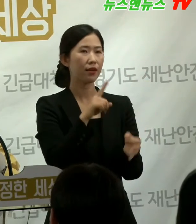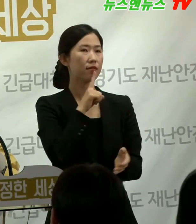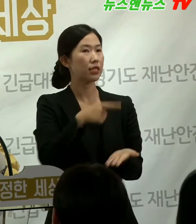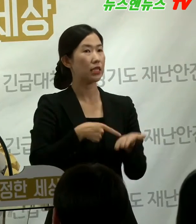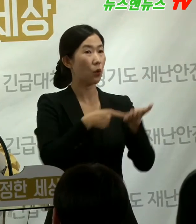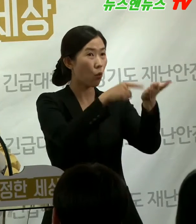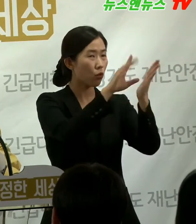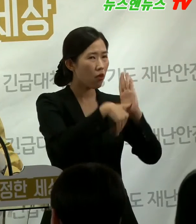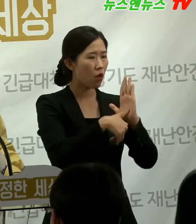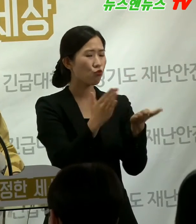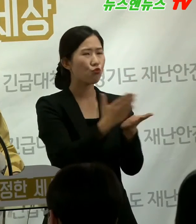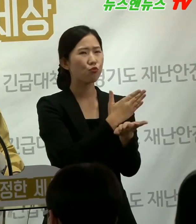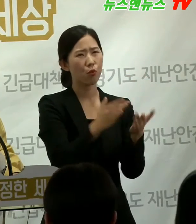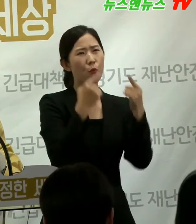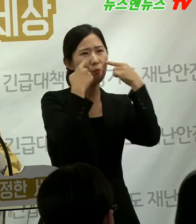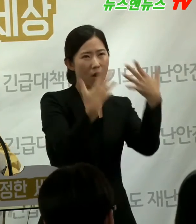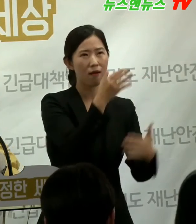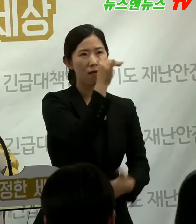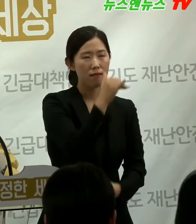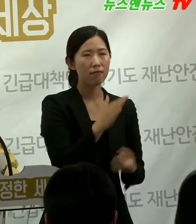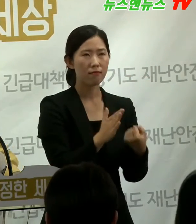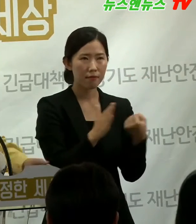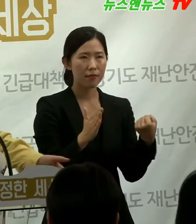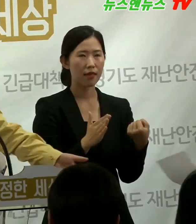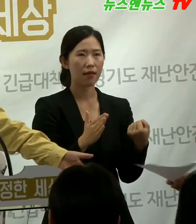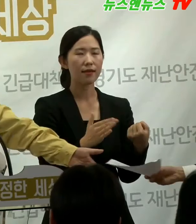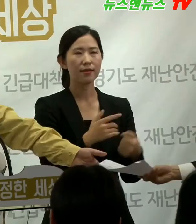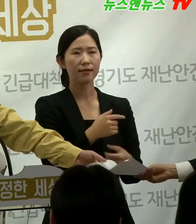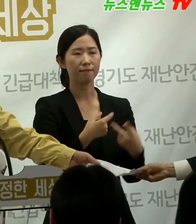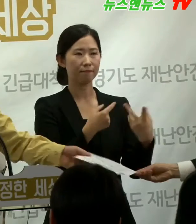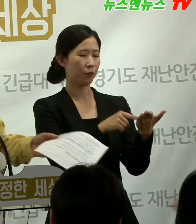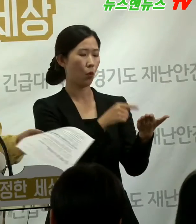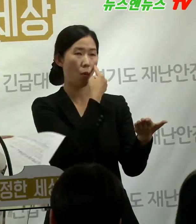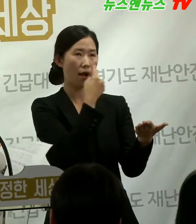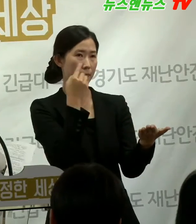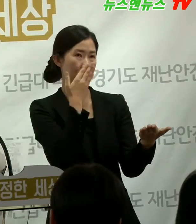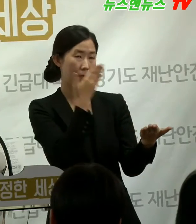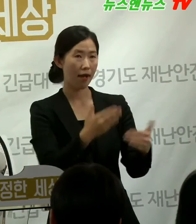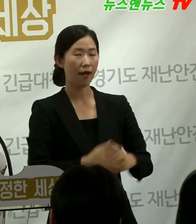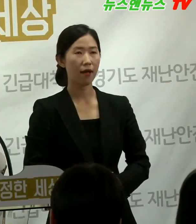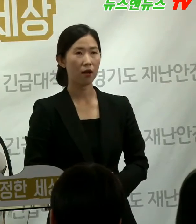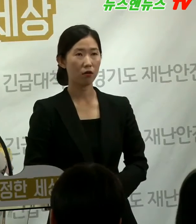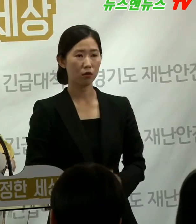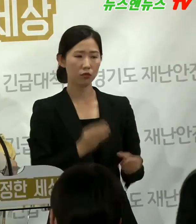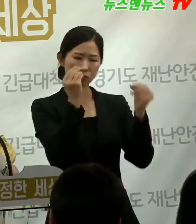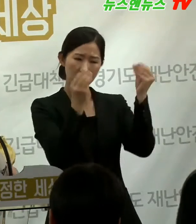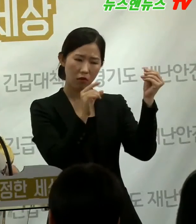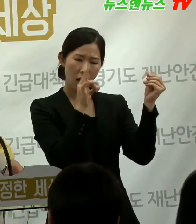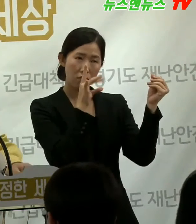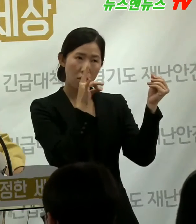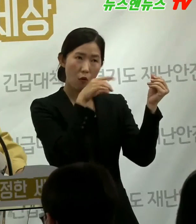가능합니다. 그런데 뭐 춤추는 게 예정되지 않는 곳인데 춤을 추었다든지 하는